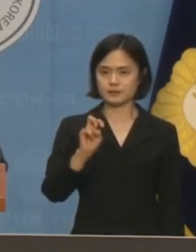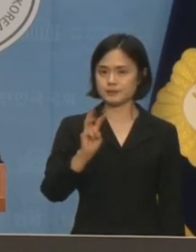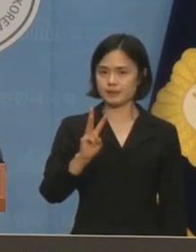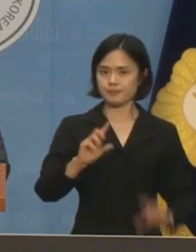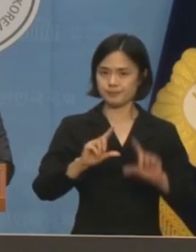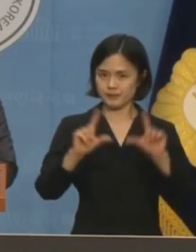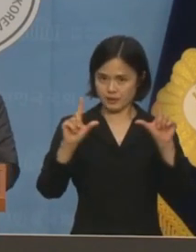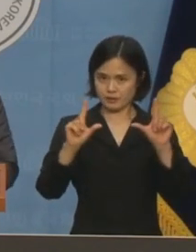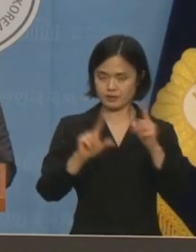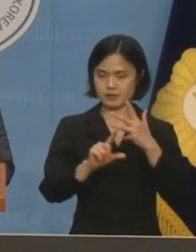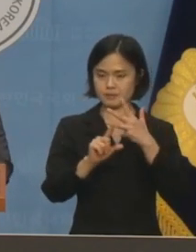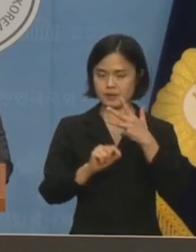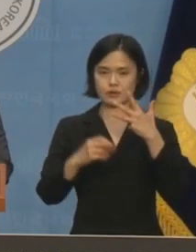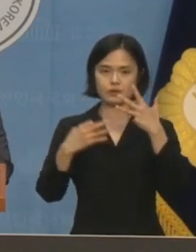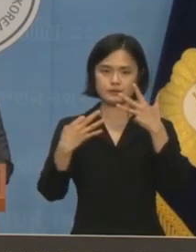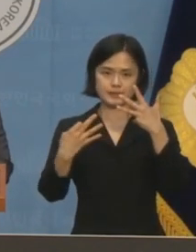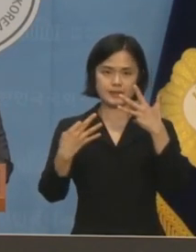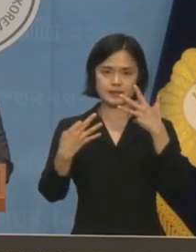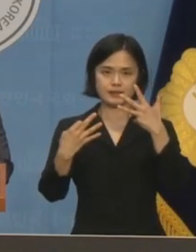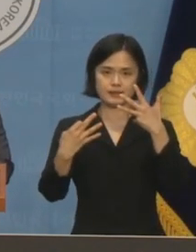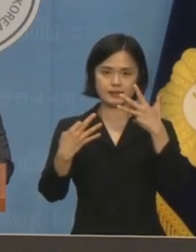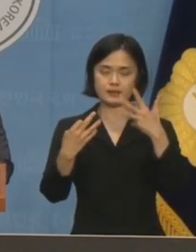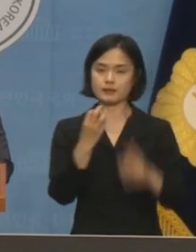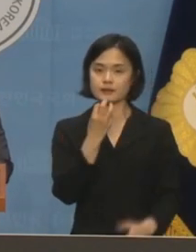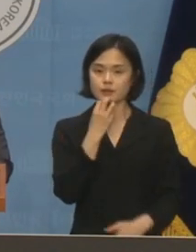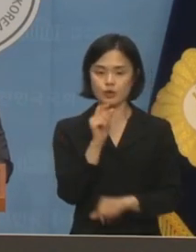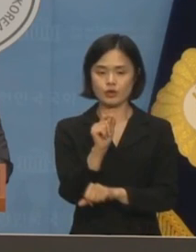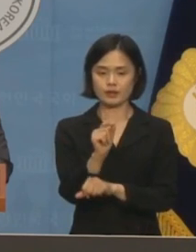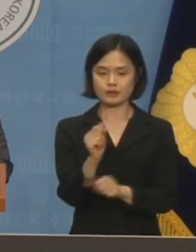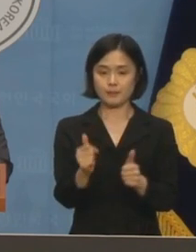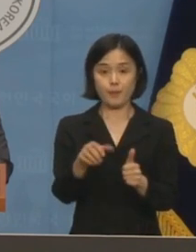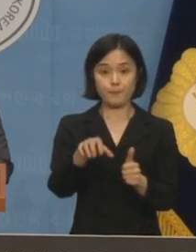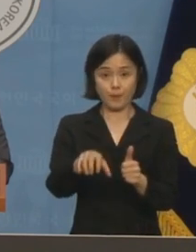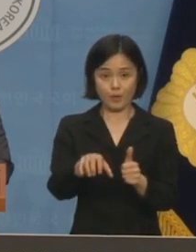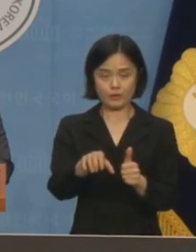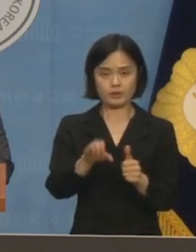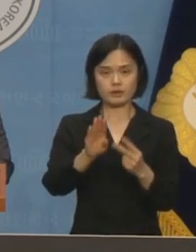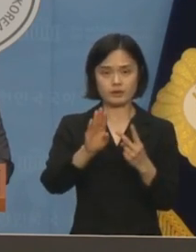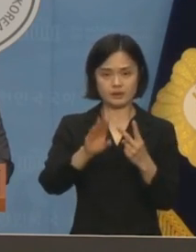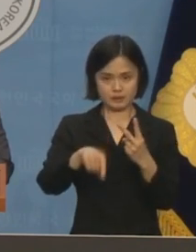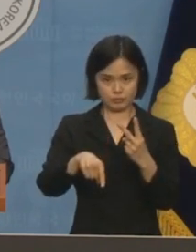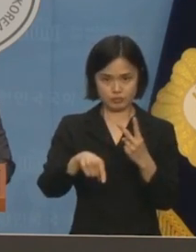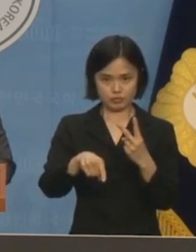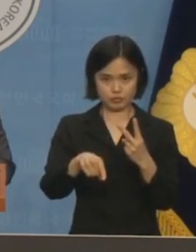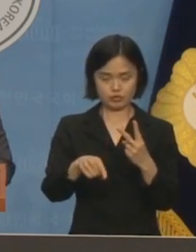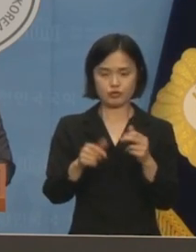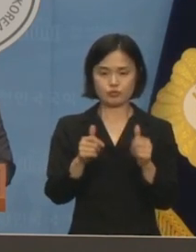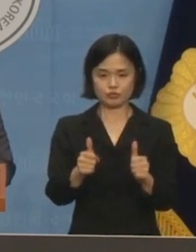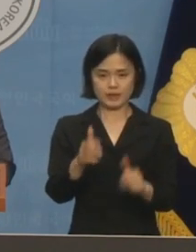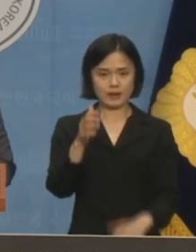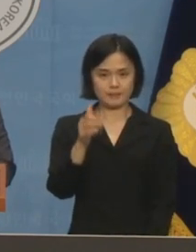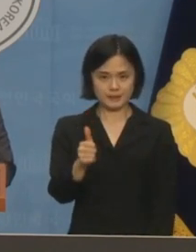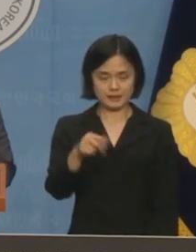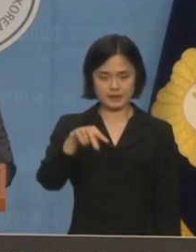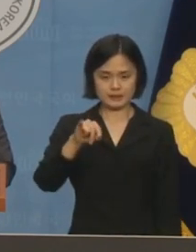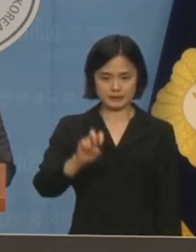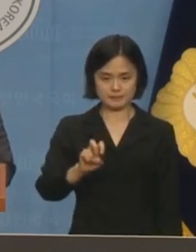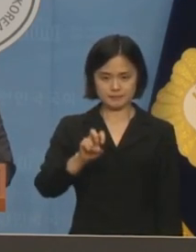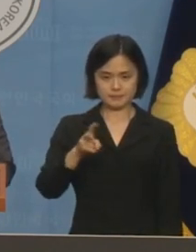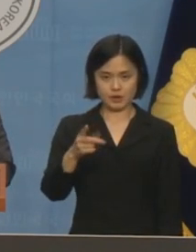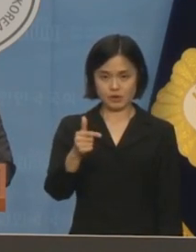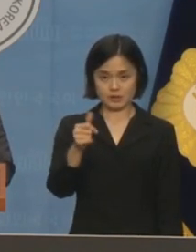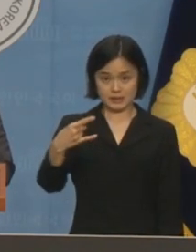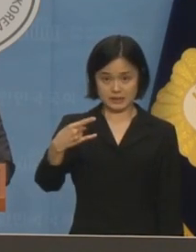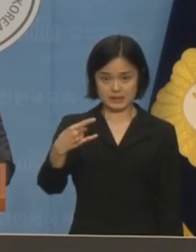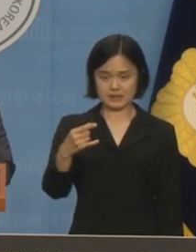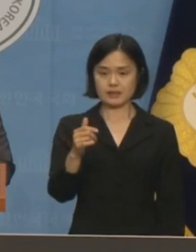2023년 8월 14일 서울행정법원 행정 2부 부장판사 신명희 판사가 이렇게